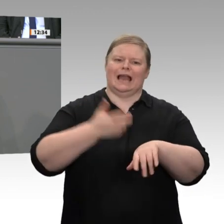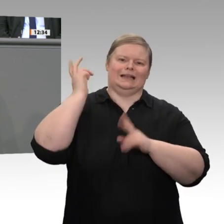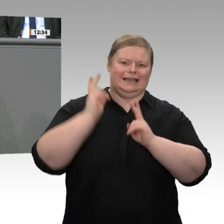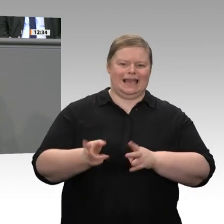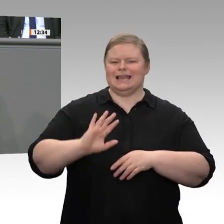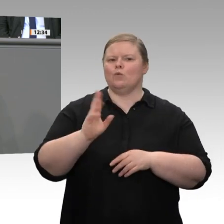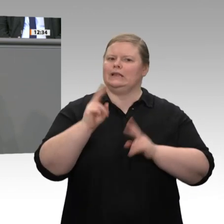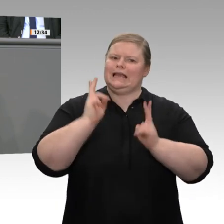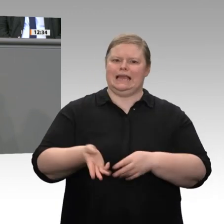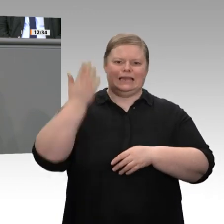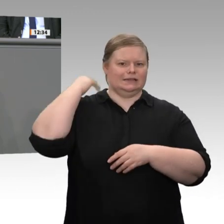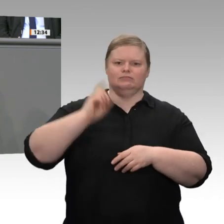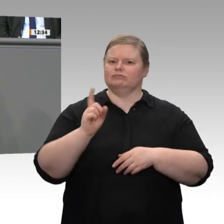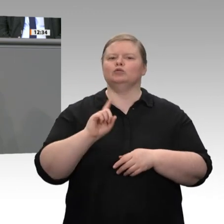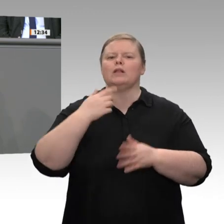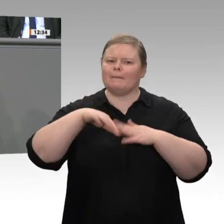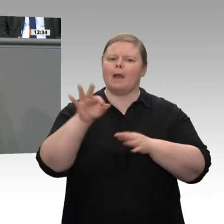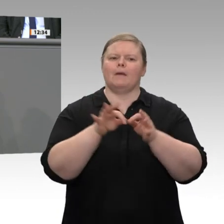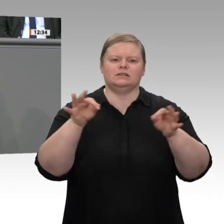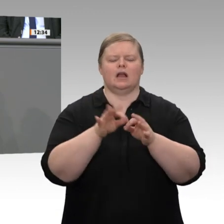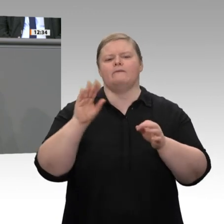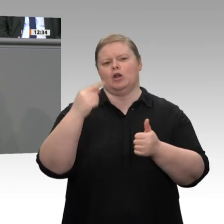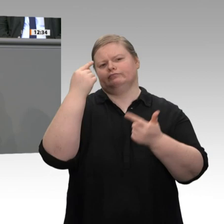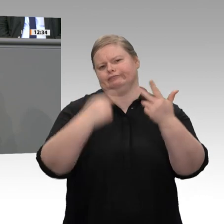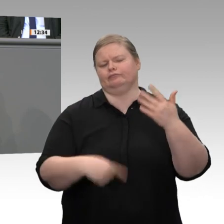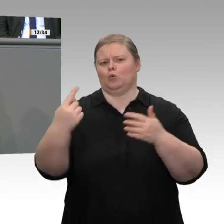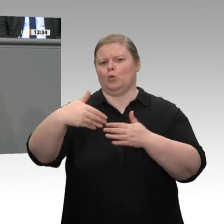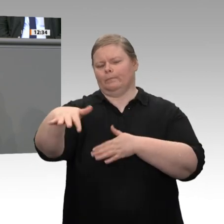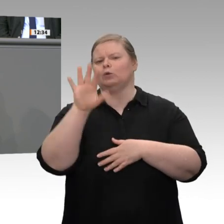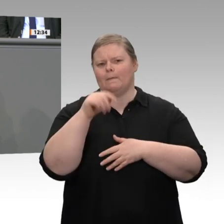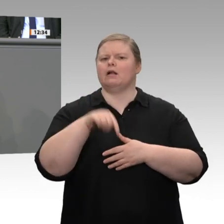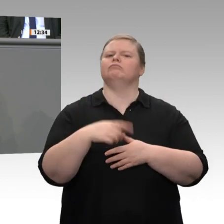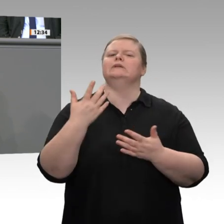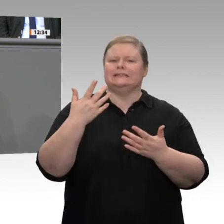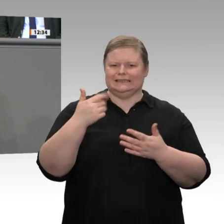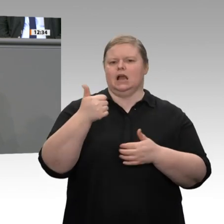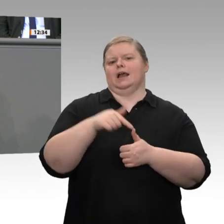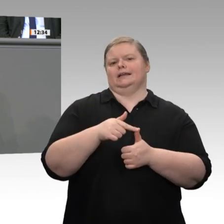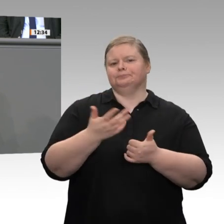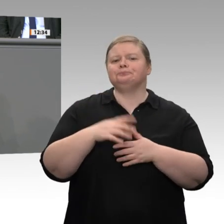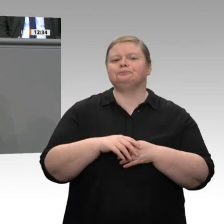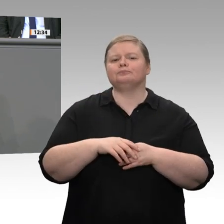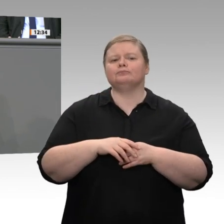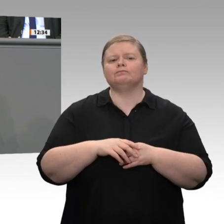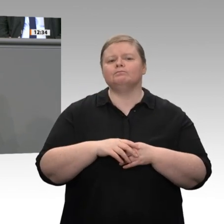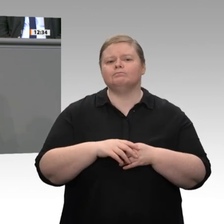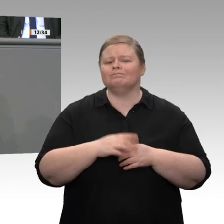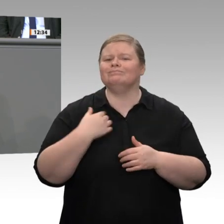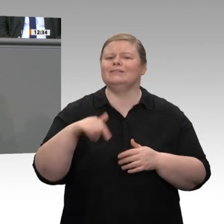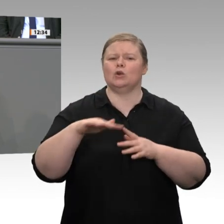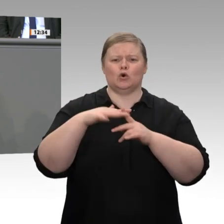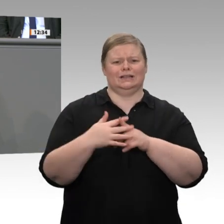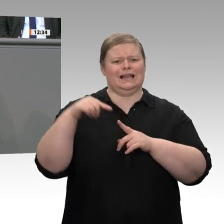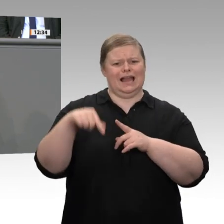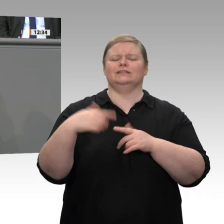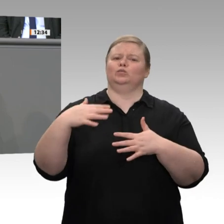vor allem eins ab, es geht nicht um Wiedergutmachung. Das, was geschehen ist, können wir Deutsche niemals wiedergutmachen. Es geht darum, dass